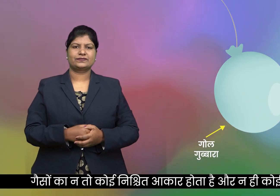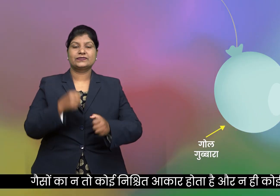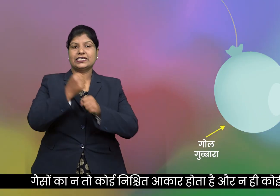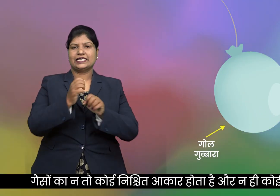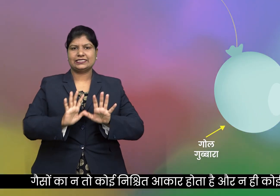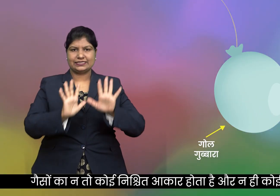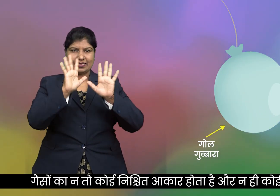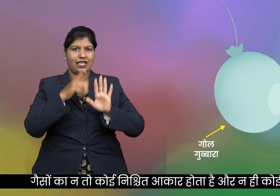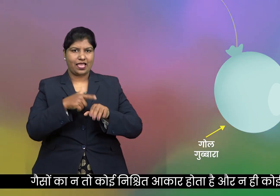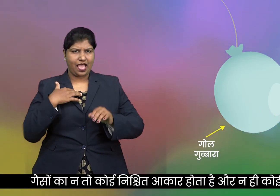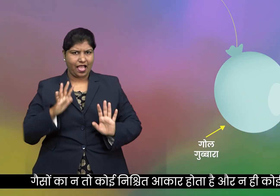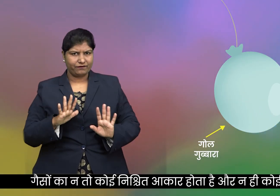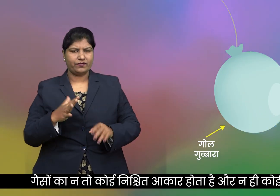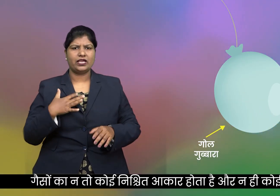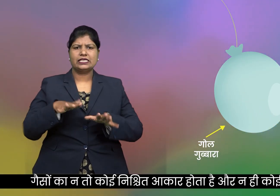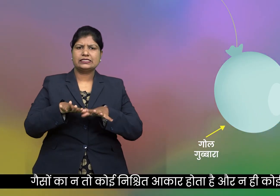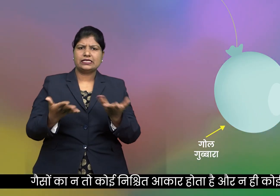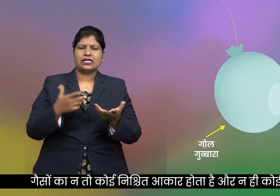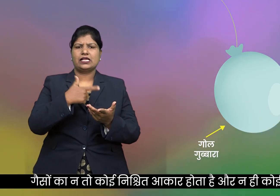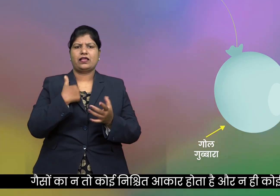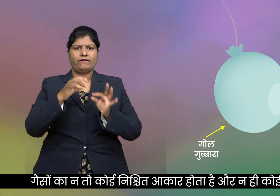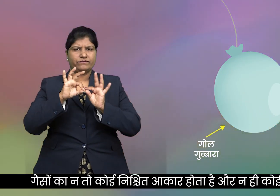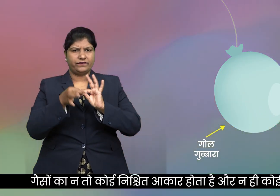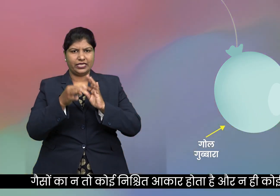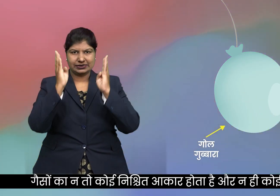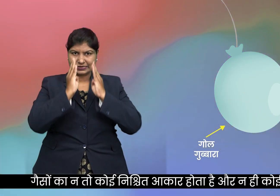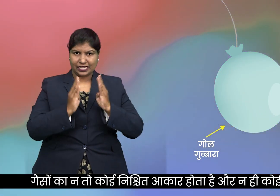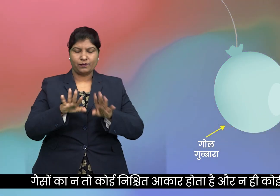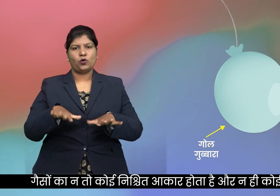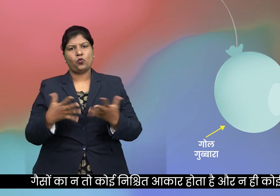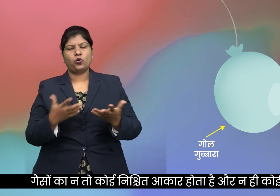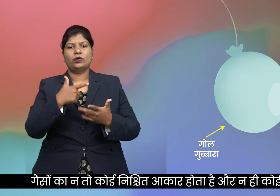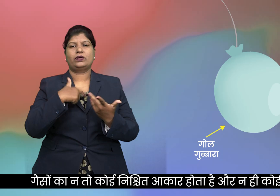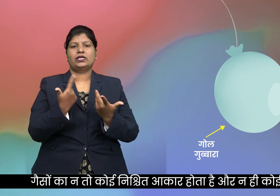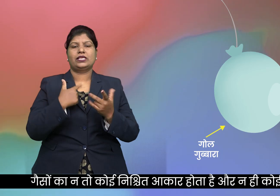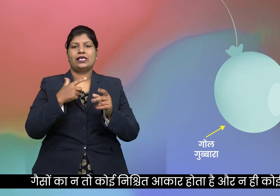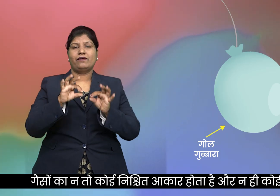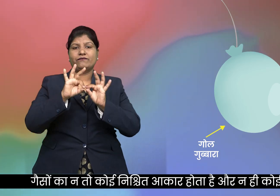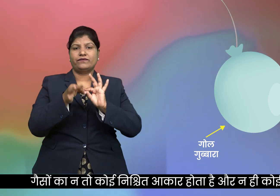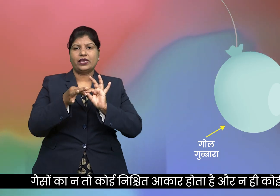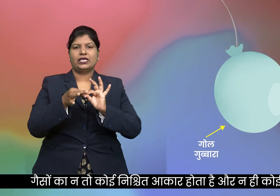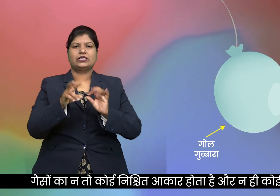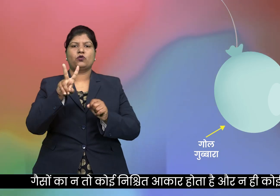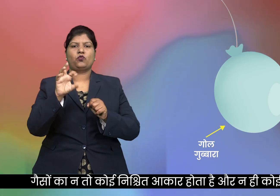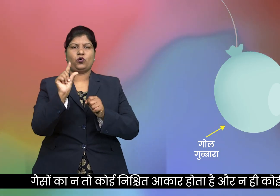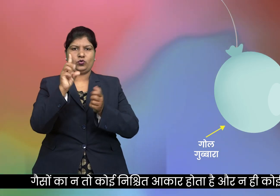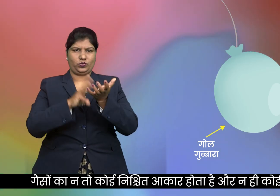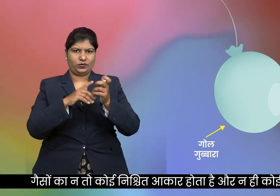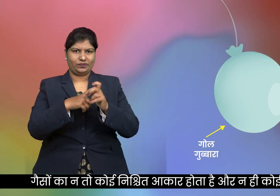गैसों का ना तो कोई निश्चित आकार होता है और ना ही कोई निश्चित